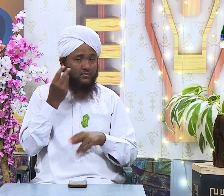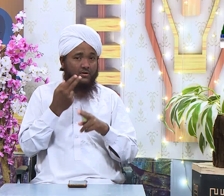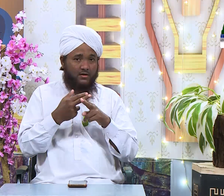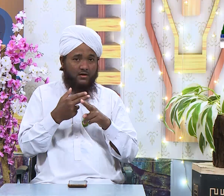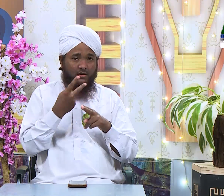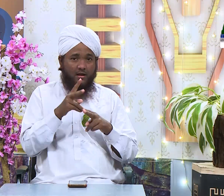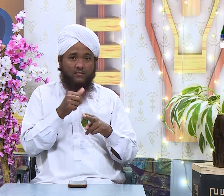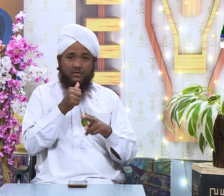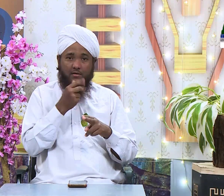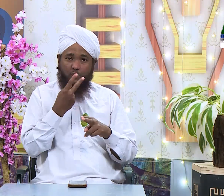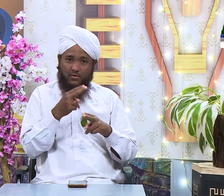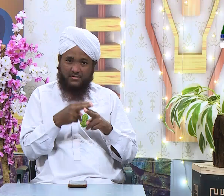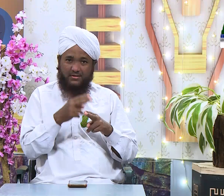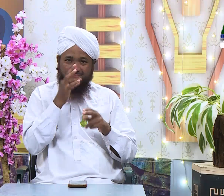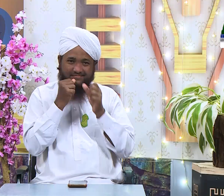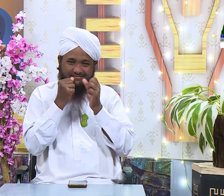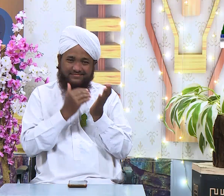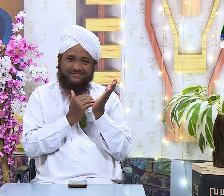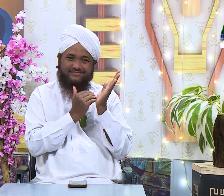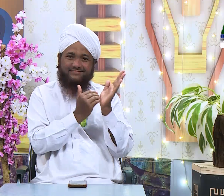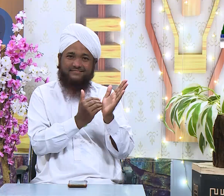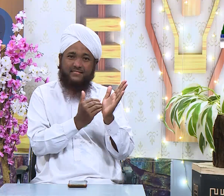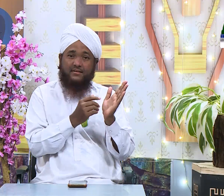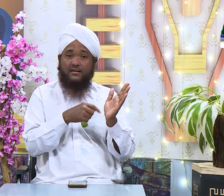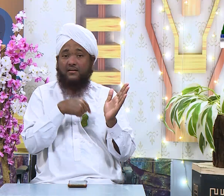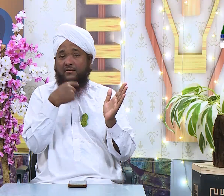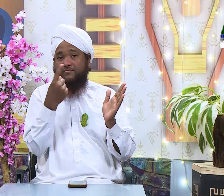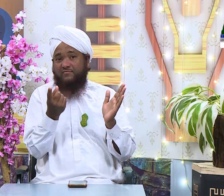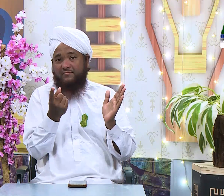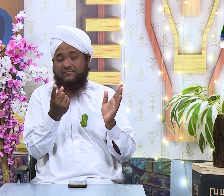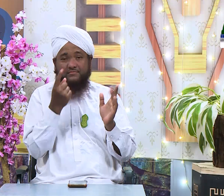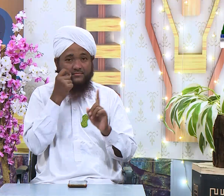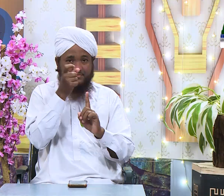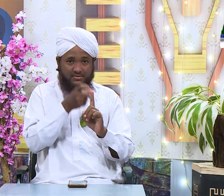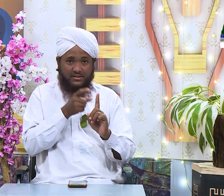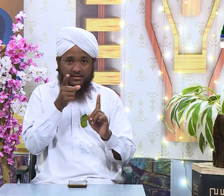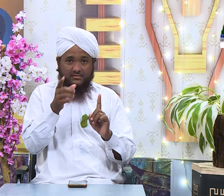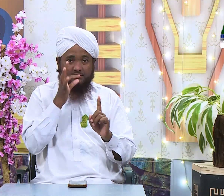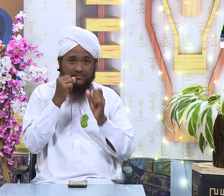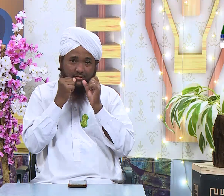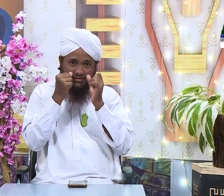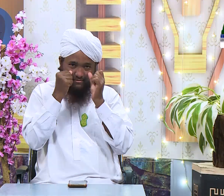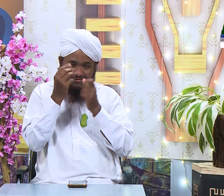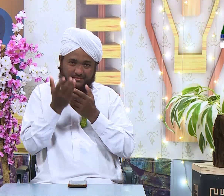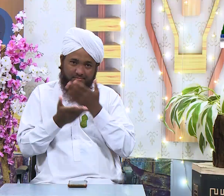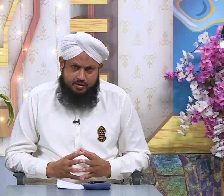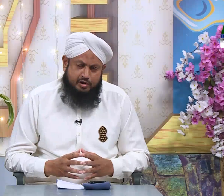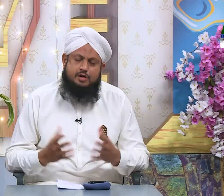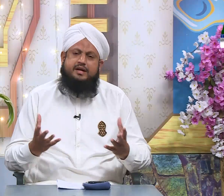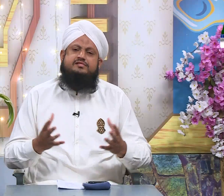اس کے والد کا نام بھی میرے پاس پیش کرتا ہے اور کہتا ہے فلاں بن فلاں نے آپ صلی اللہ علیہ وسلم پر درود پاک پڑھا ہے۔ محترم پیارے اسلامی